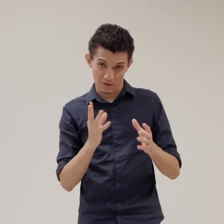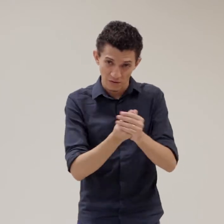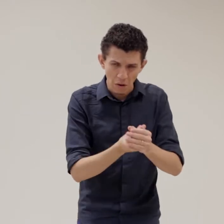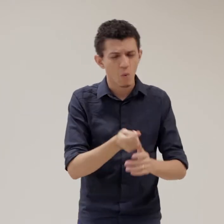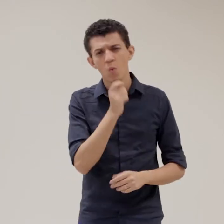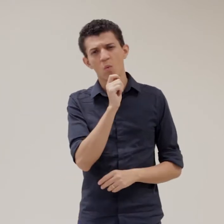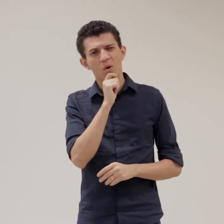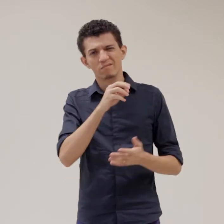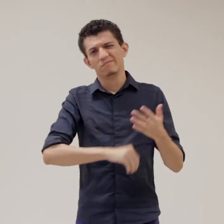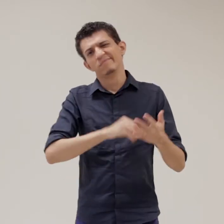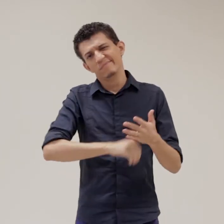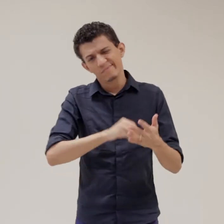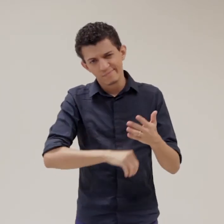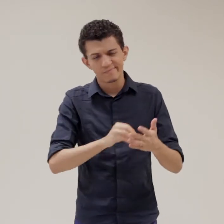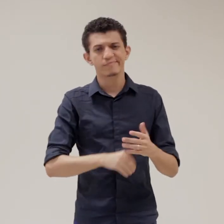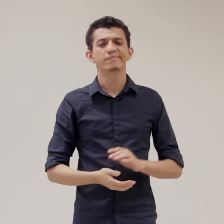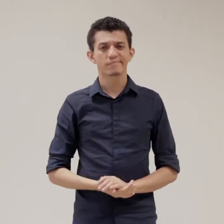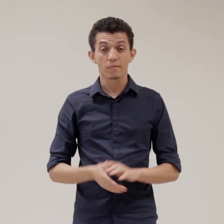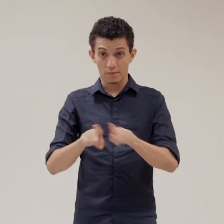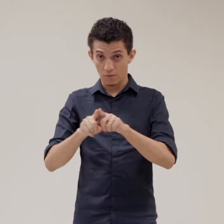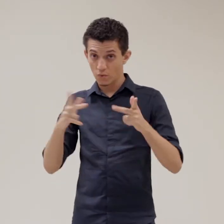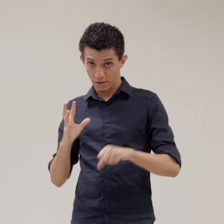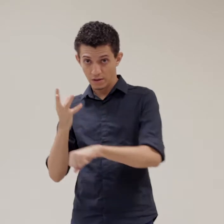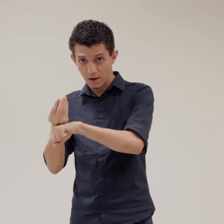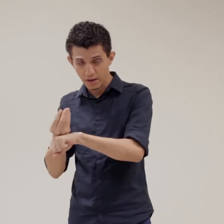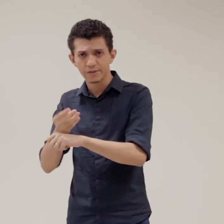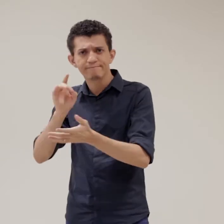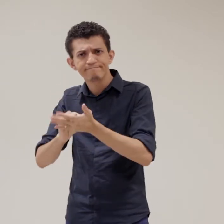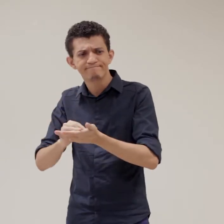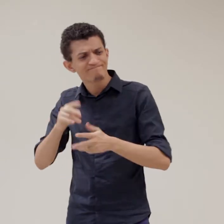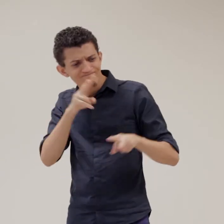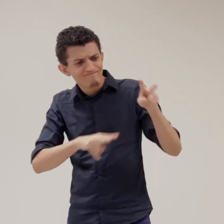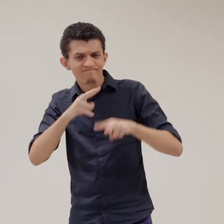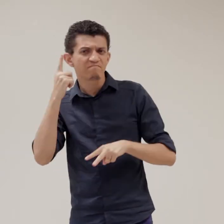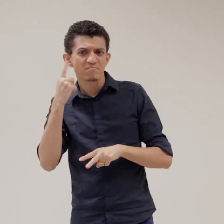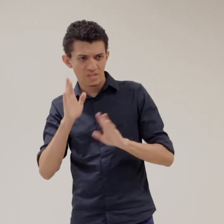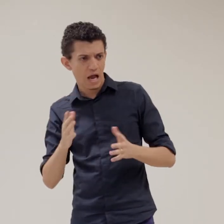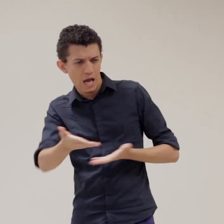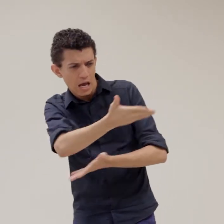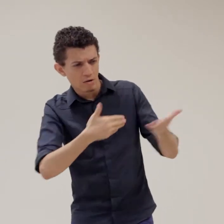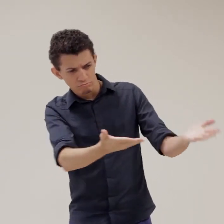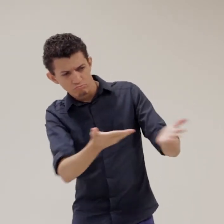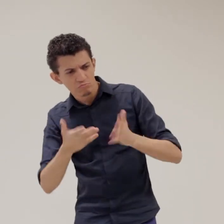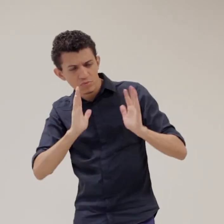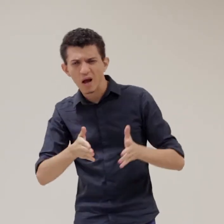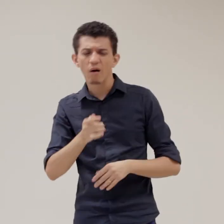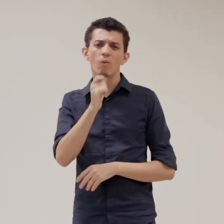incipientes. No que se refere ao aspecto espiritual, são igualmente excluídos, já que relativamente poucas igrejas